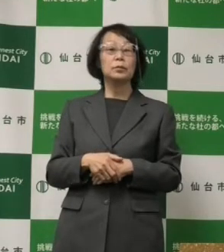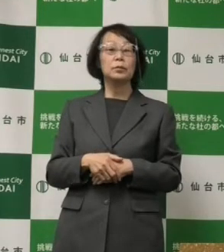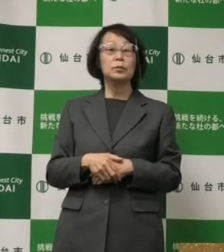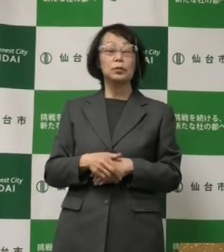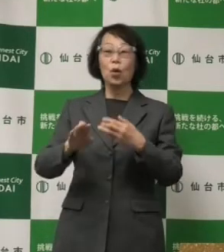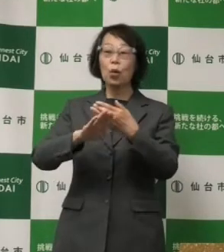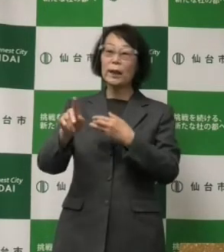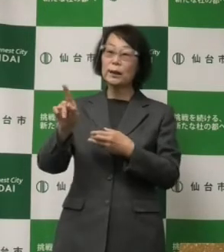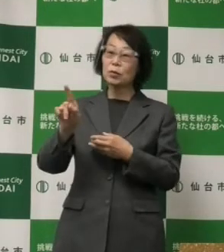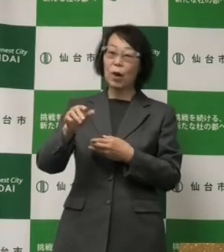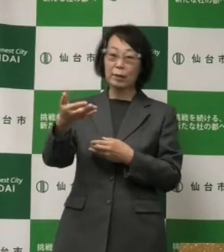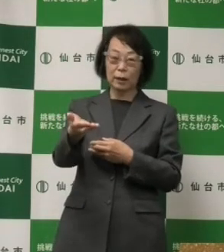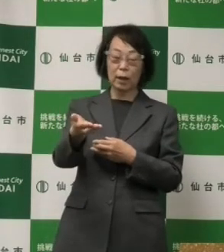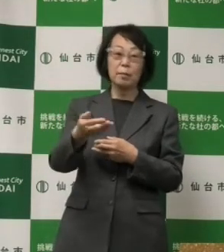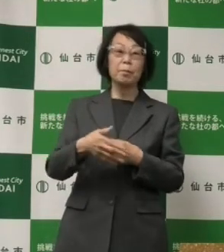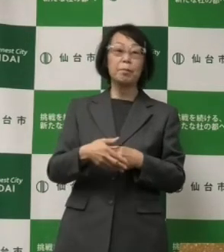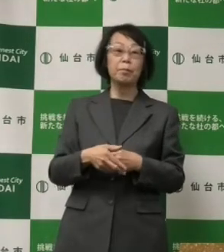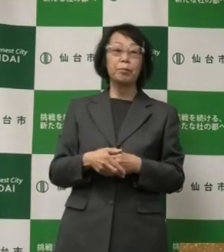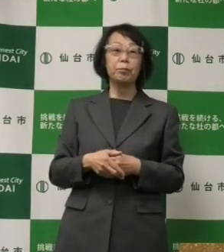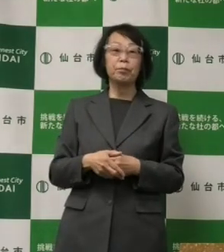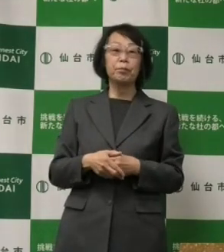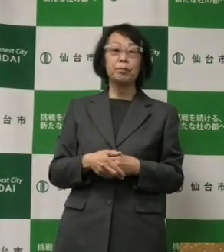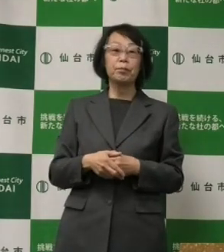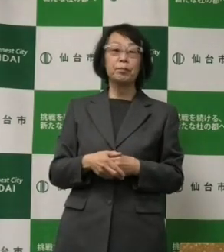。 他に何かご質問ございますでしょうか？